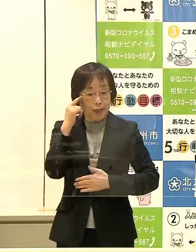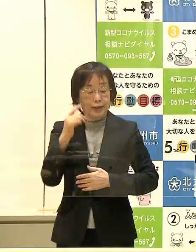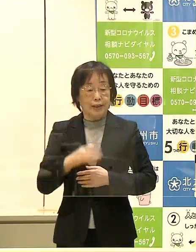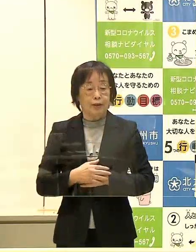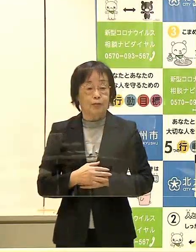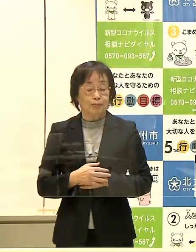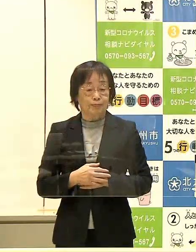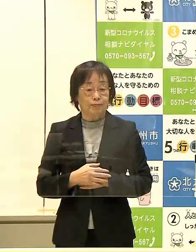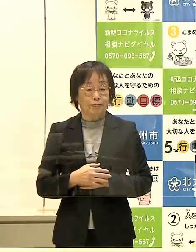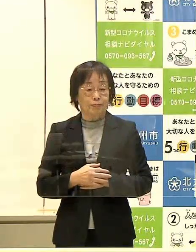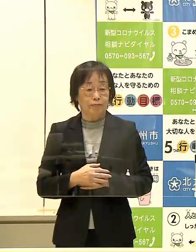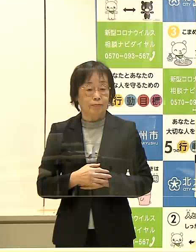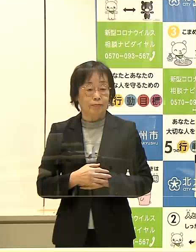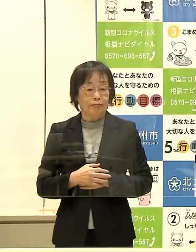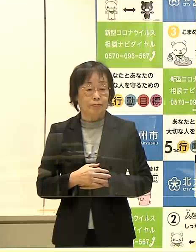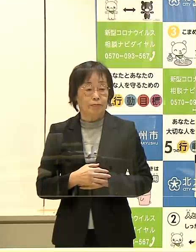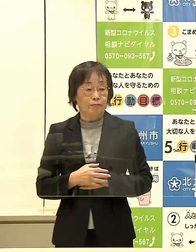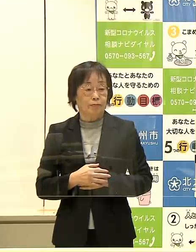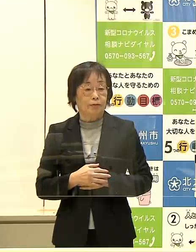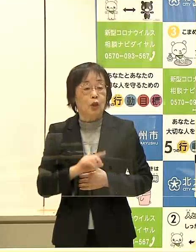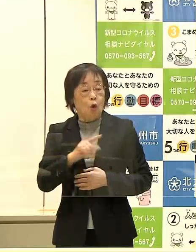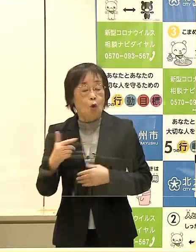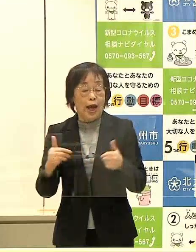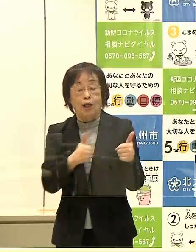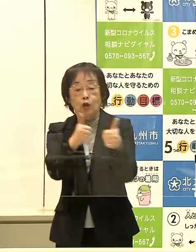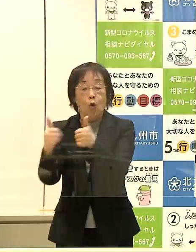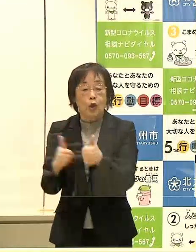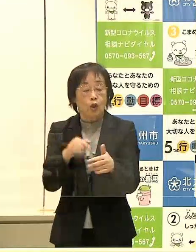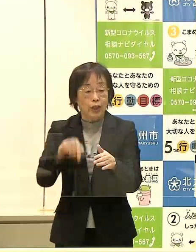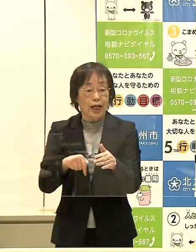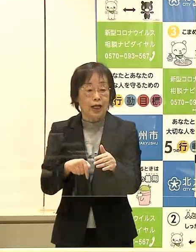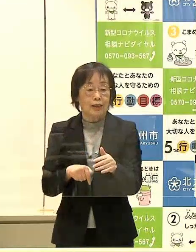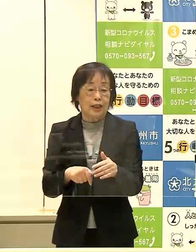日程協議の中の大きい点はネット